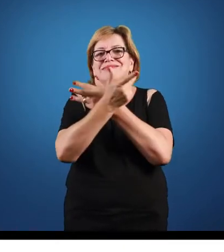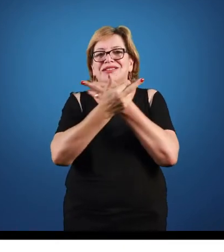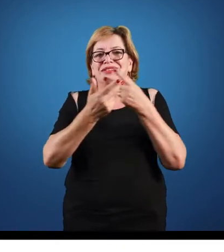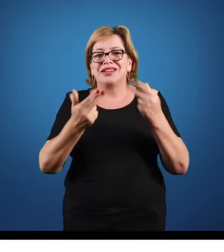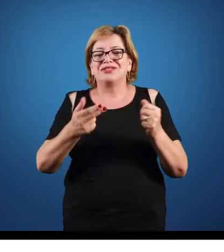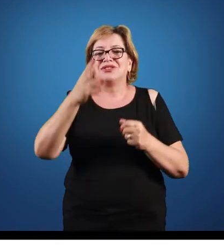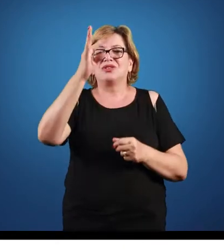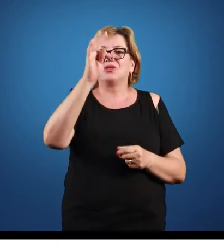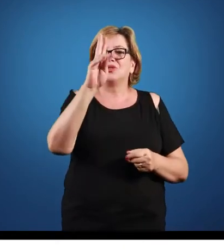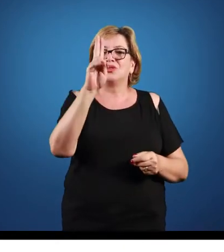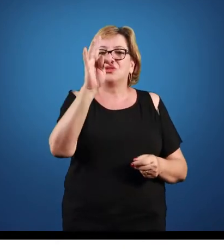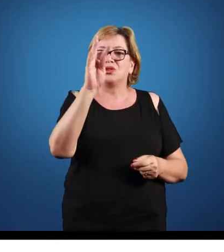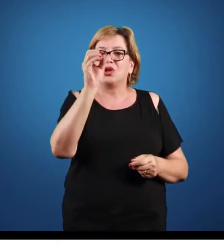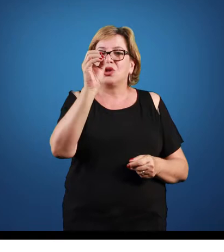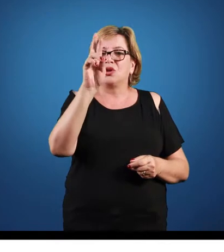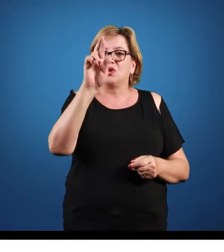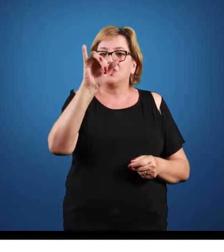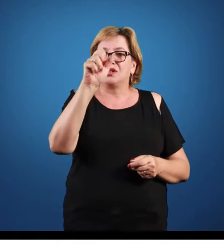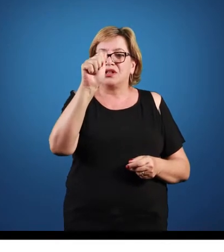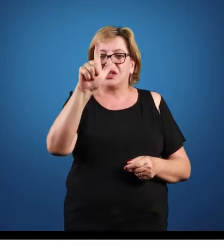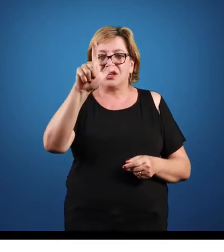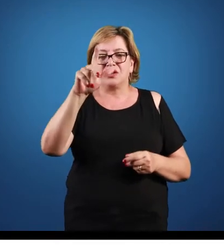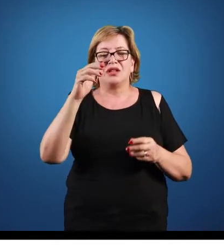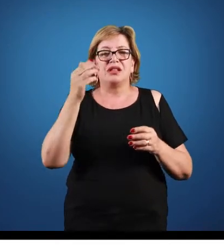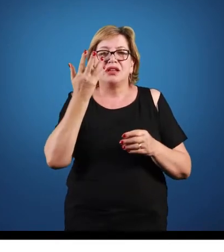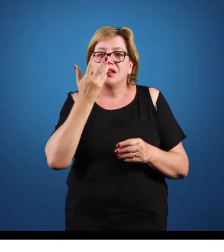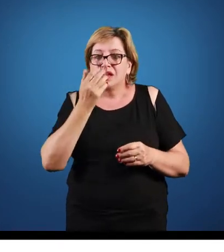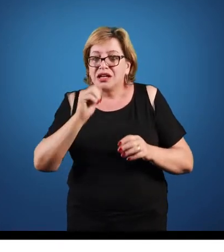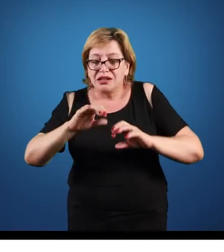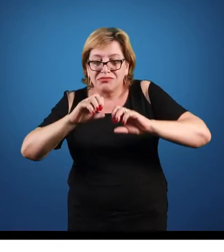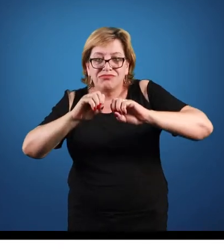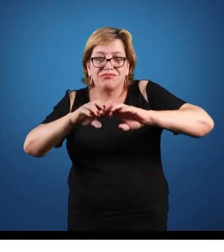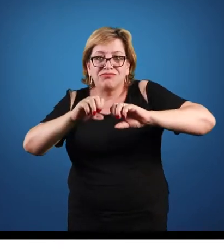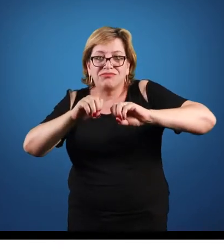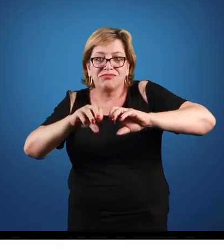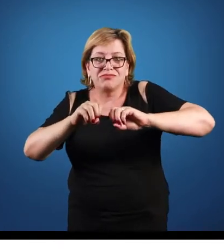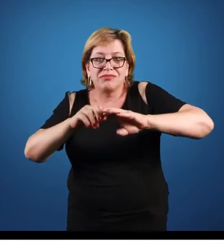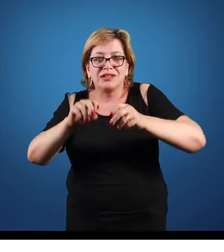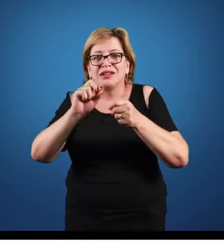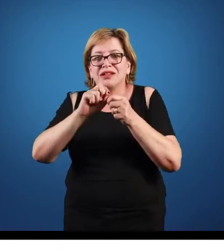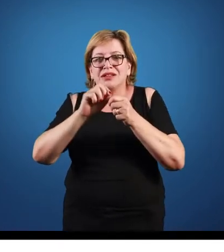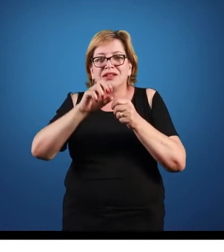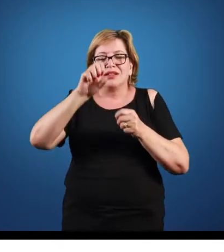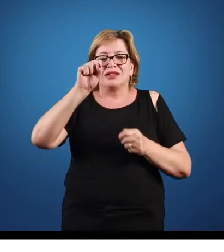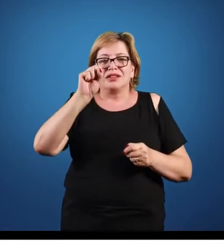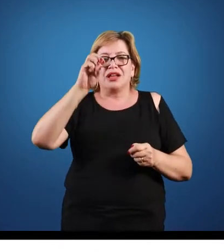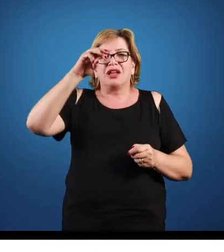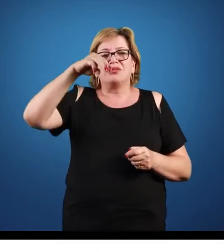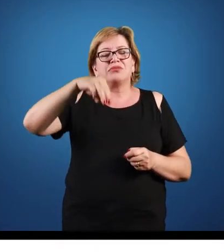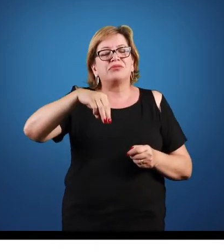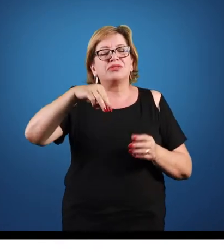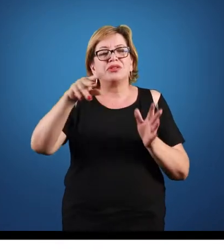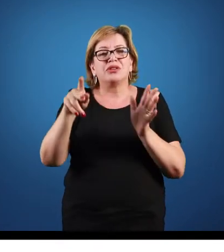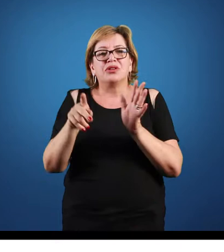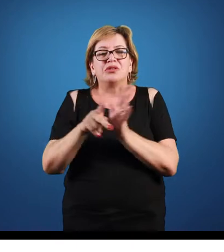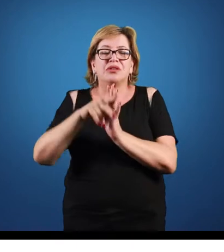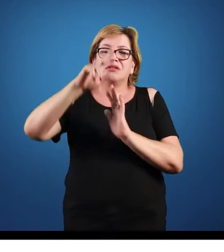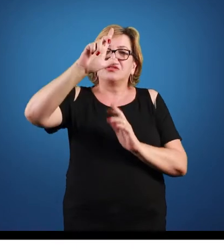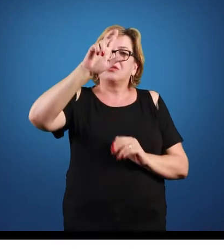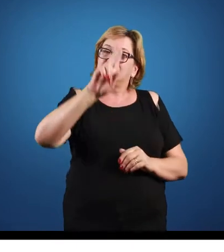tutoriais de de meninos de de crianças ensinando a fazer sua motion com lego e muito moeda assim